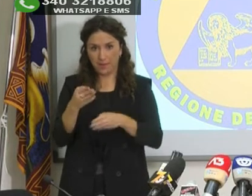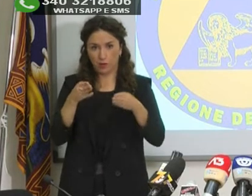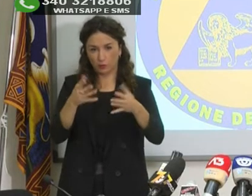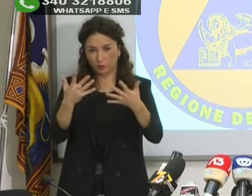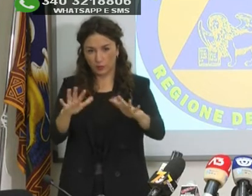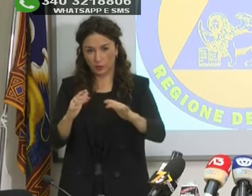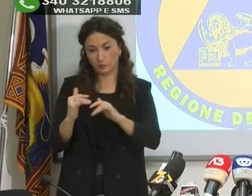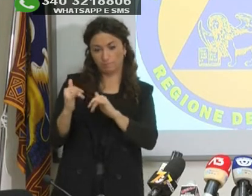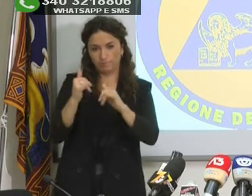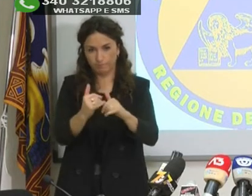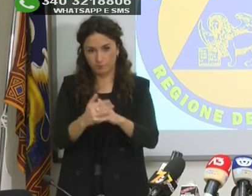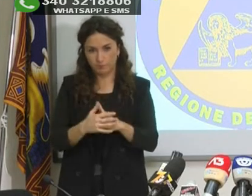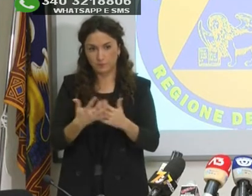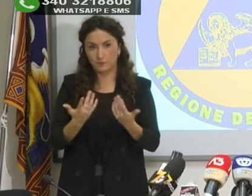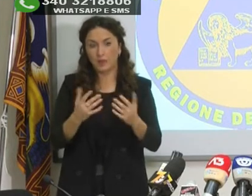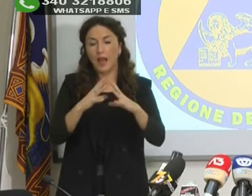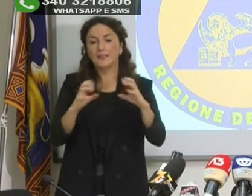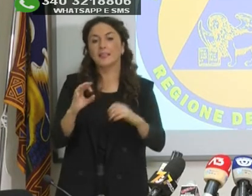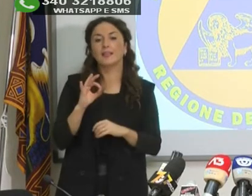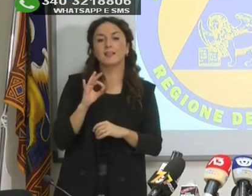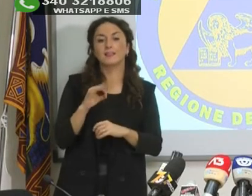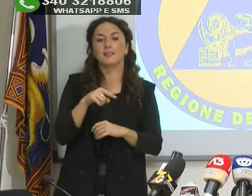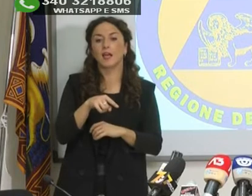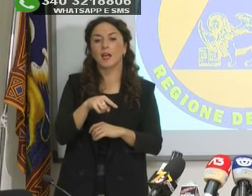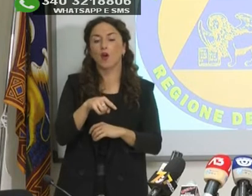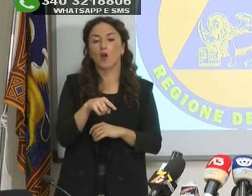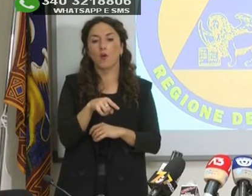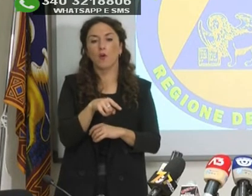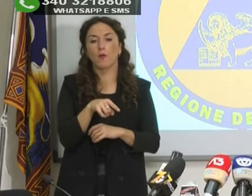corso, no? Azienda Zero ha già